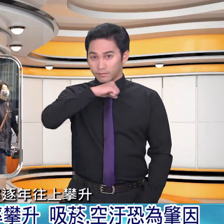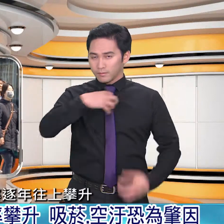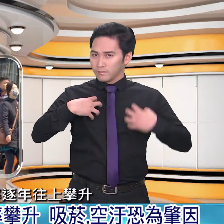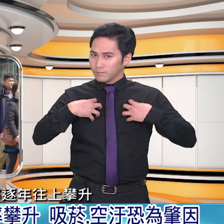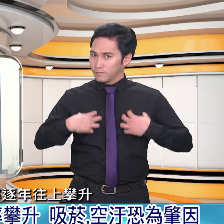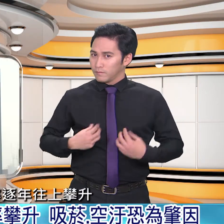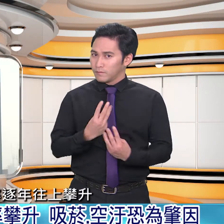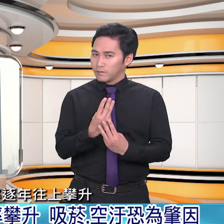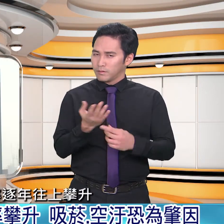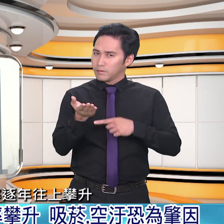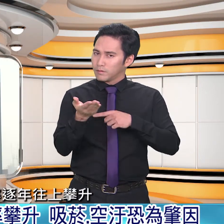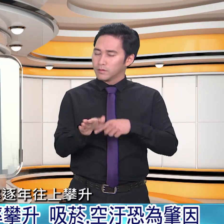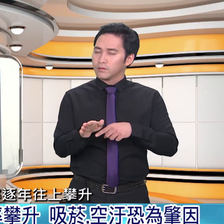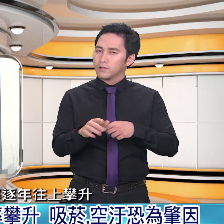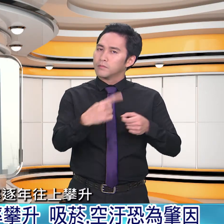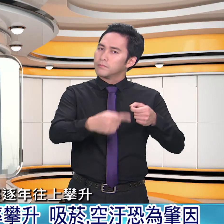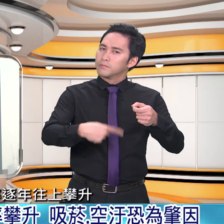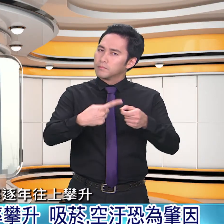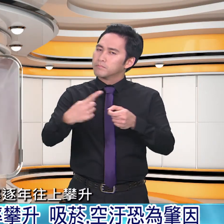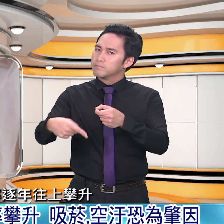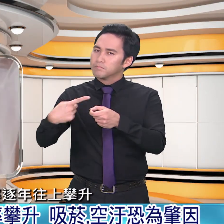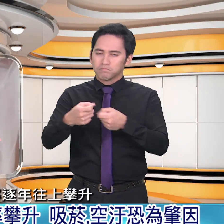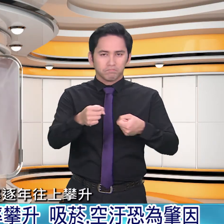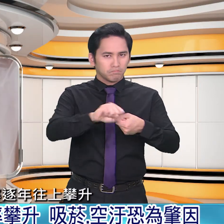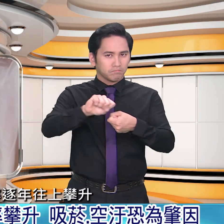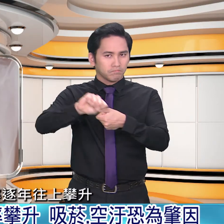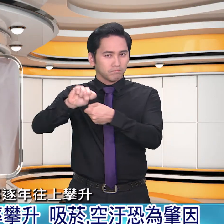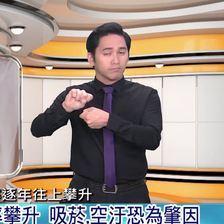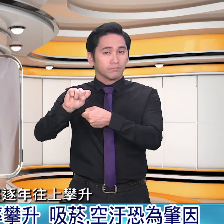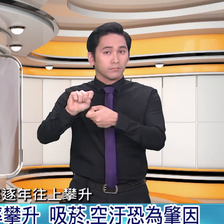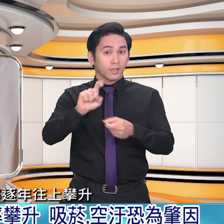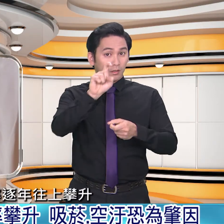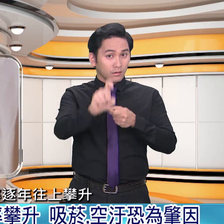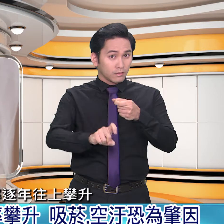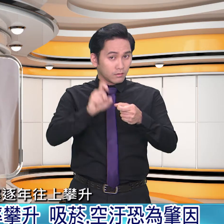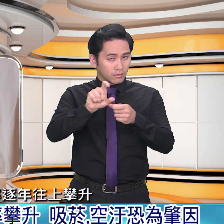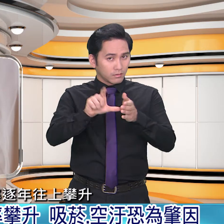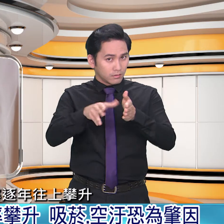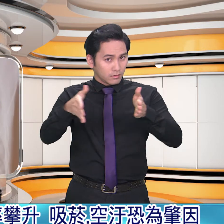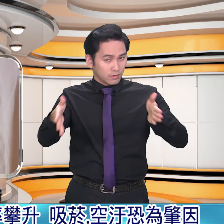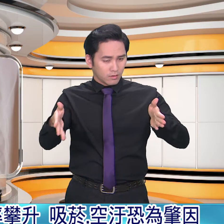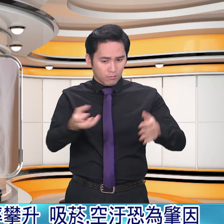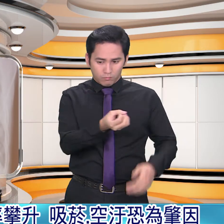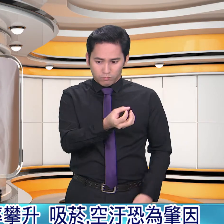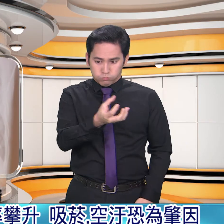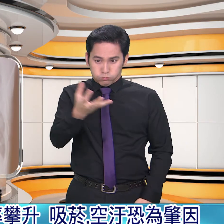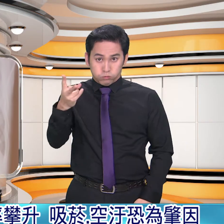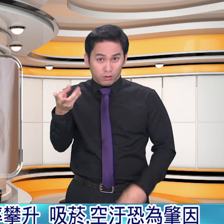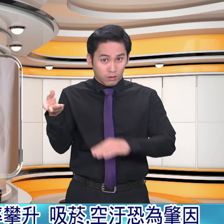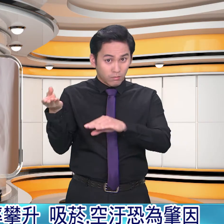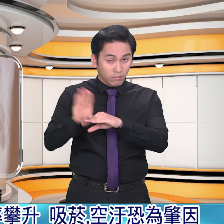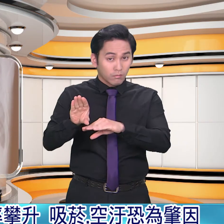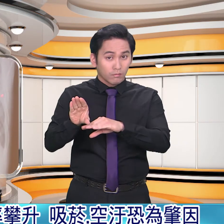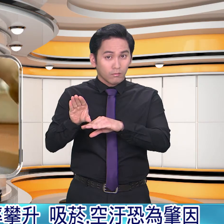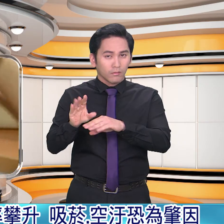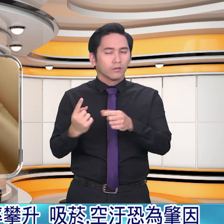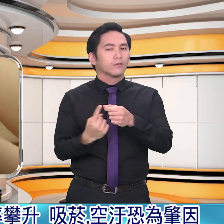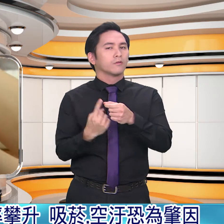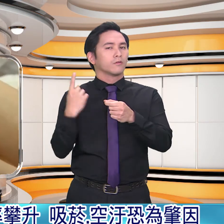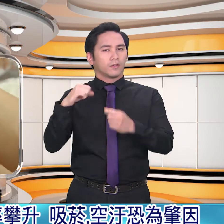国人肺炎的死亡率逐年往上攀升，十年来成长了两倍，去